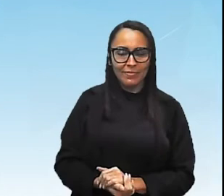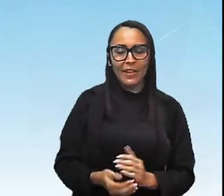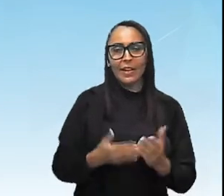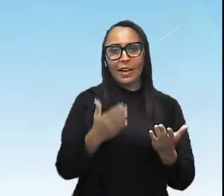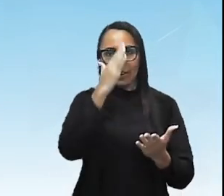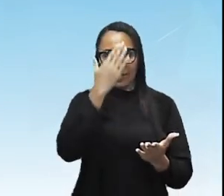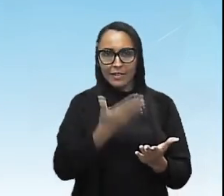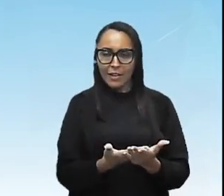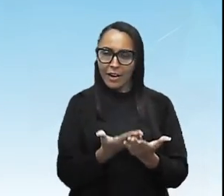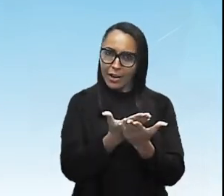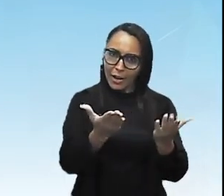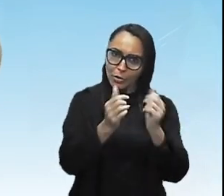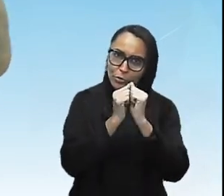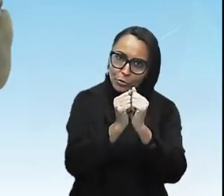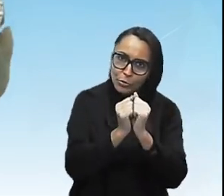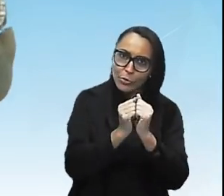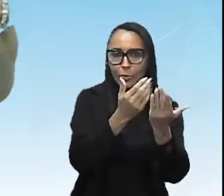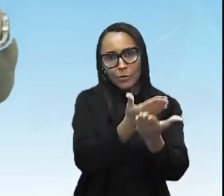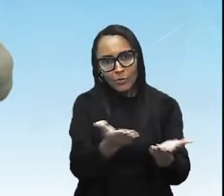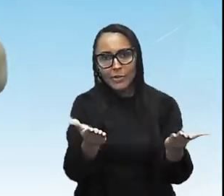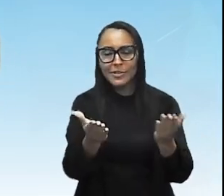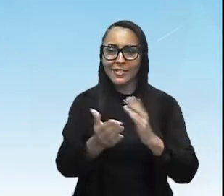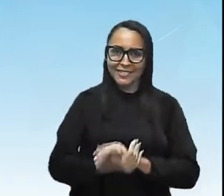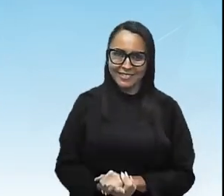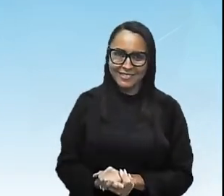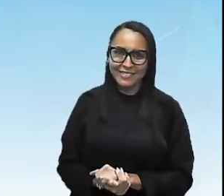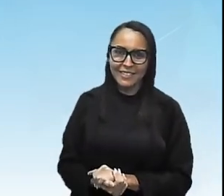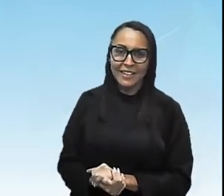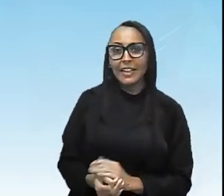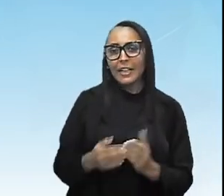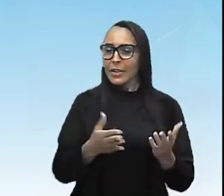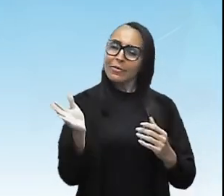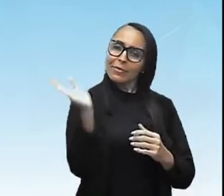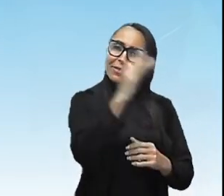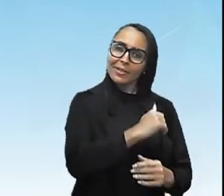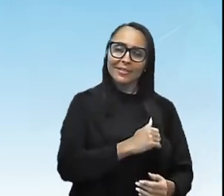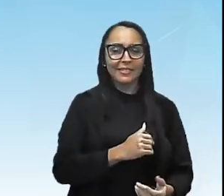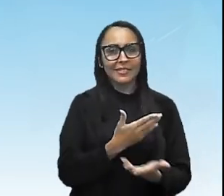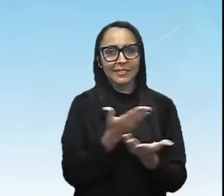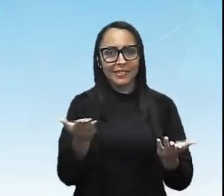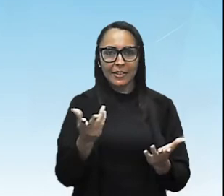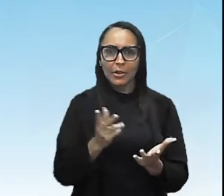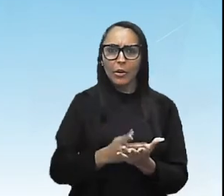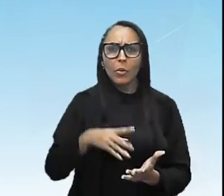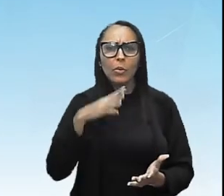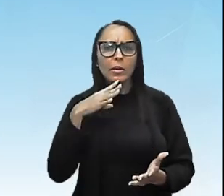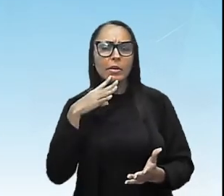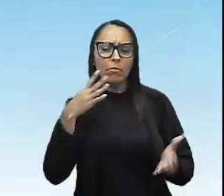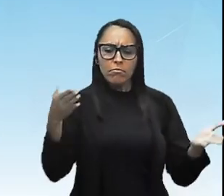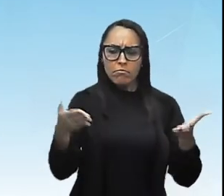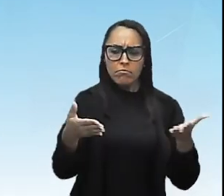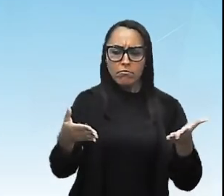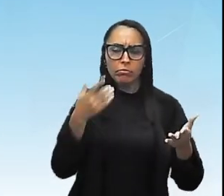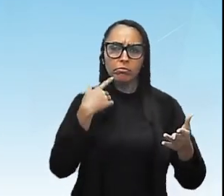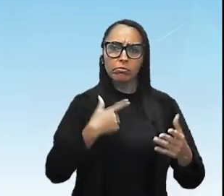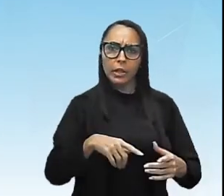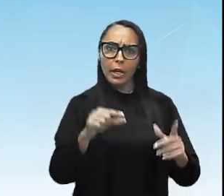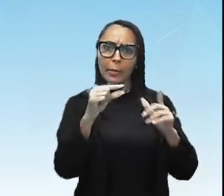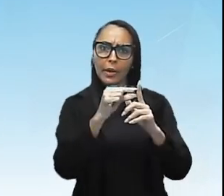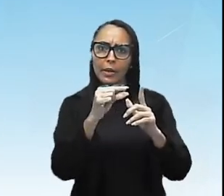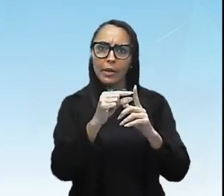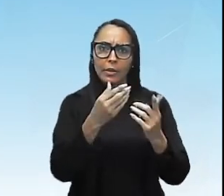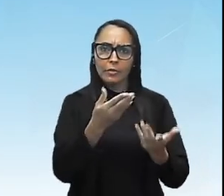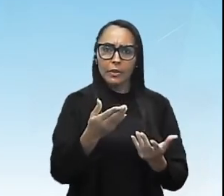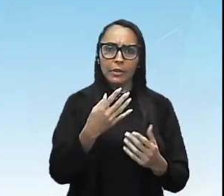você, junto com você. E é isso aí. E vamos caminhando. Vamos conhecer hoje a palavra, vamos conhecer o